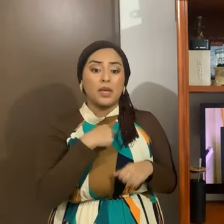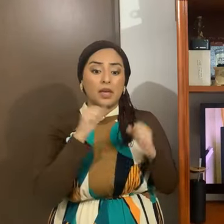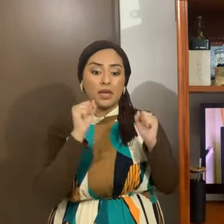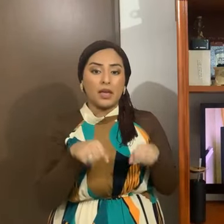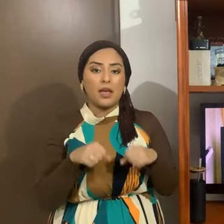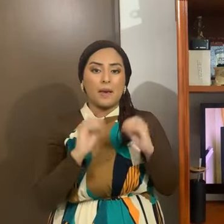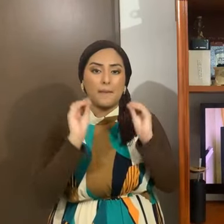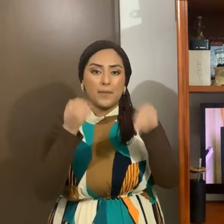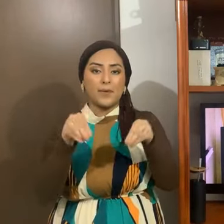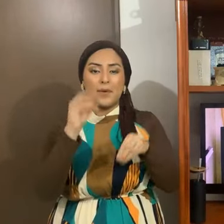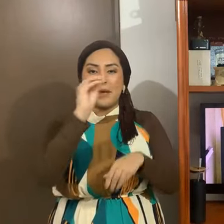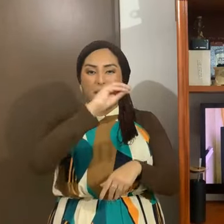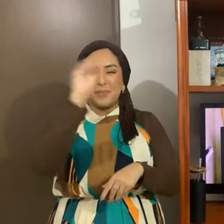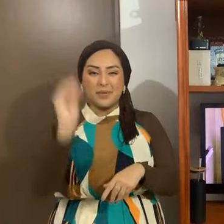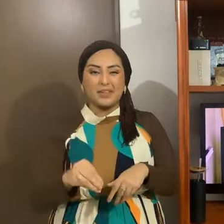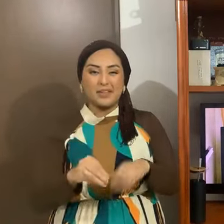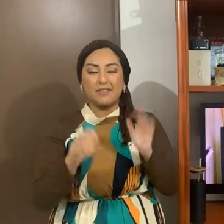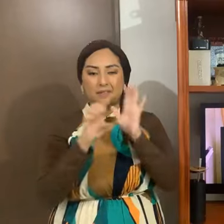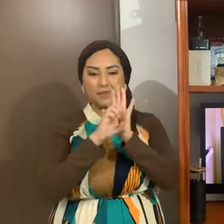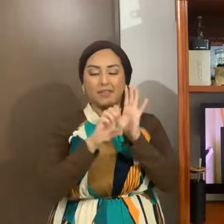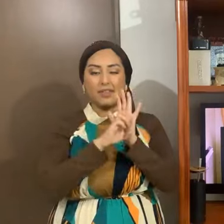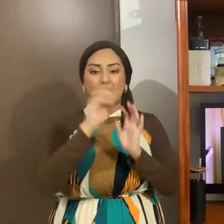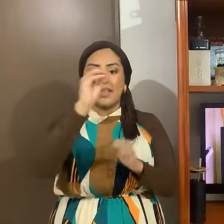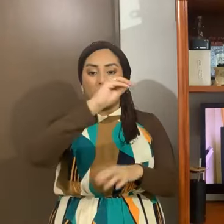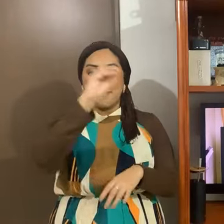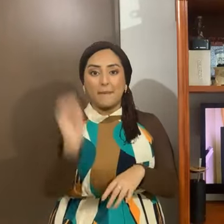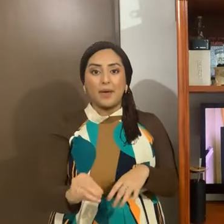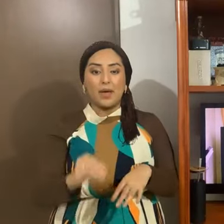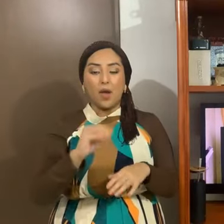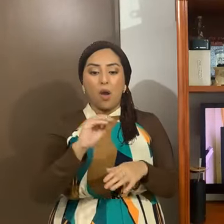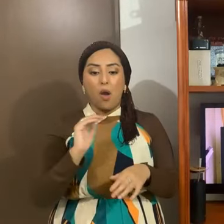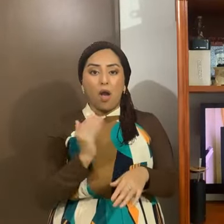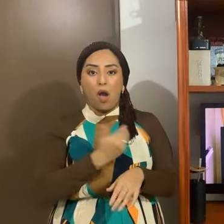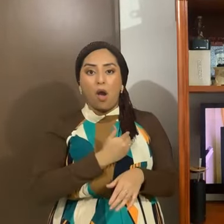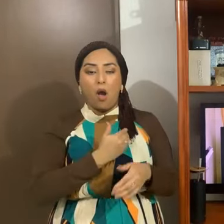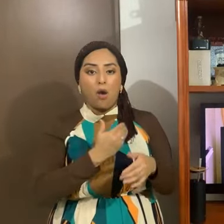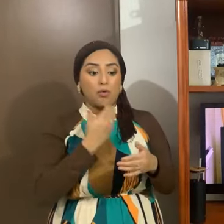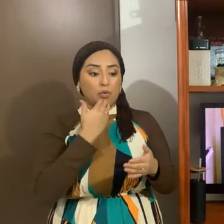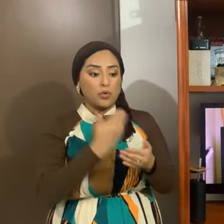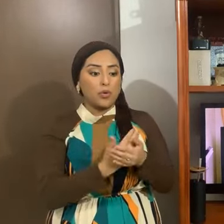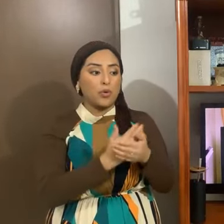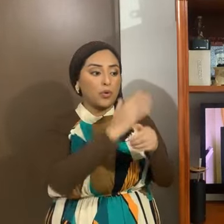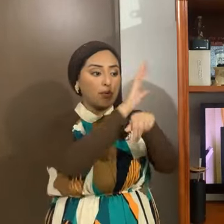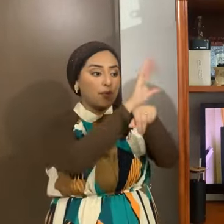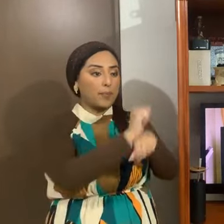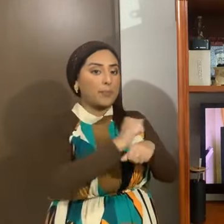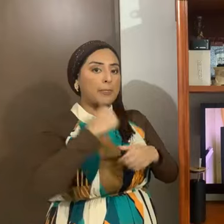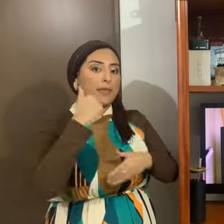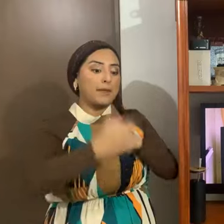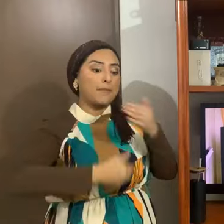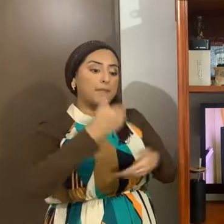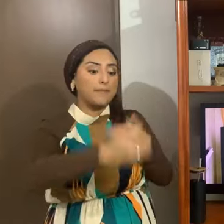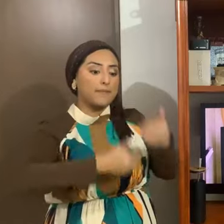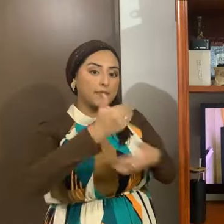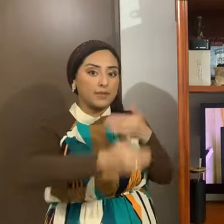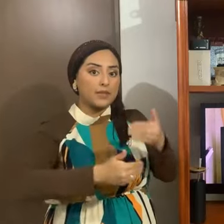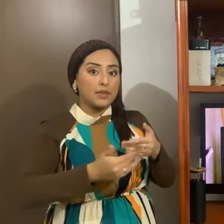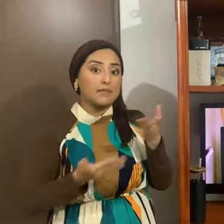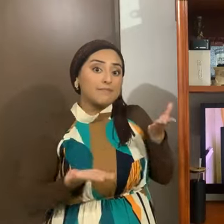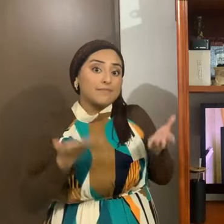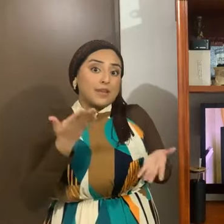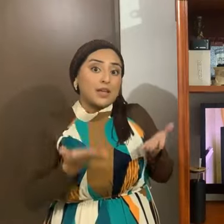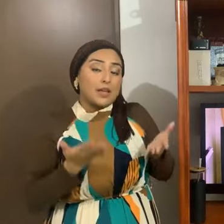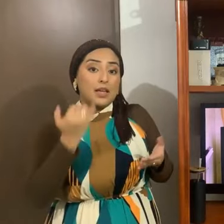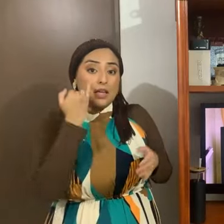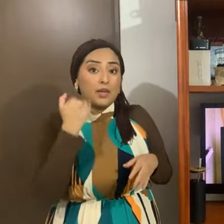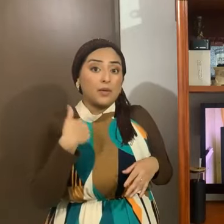pudiéramos poner en porcentaje, amados Sahim, cada hábito bueno que desarrollemos, probablemente